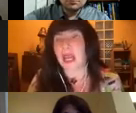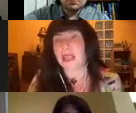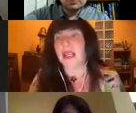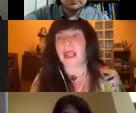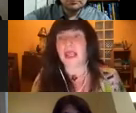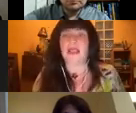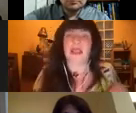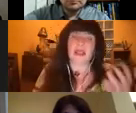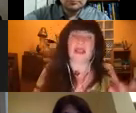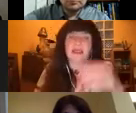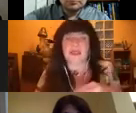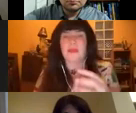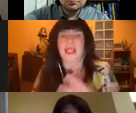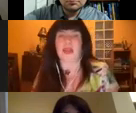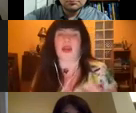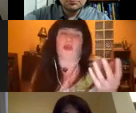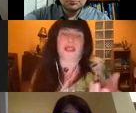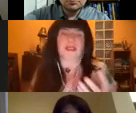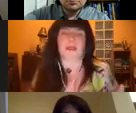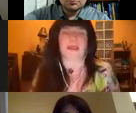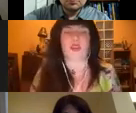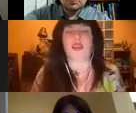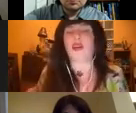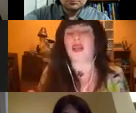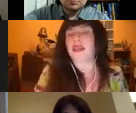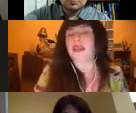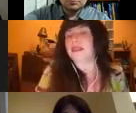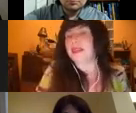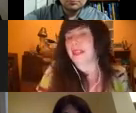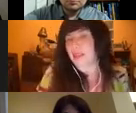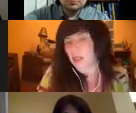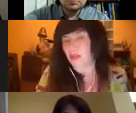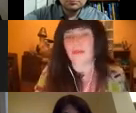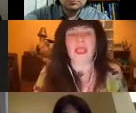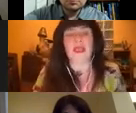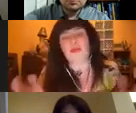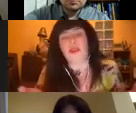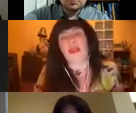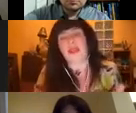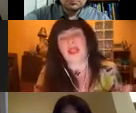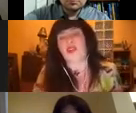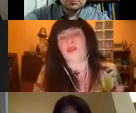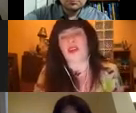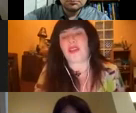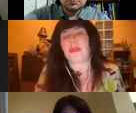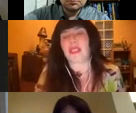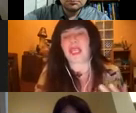que hayan en el sistema de lengua o el sistema semiótico que se esté describiendo. Y bueno, también incorpora obviamente